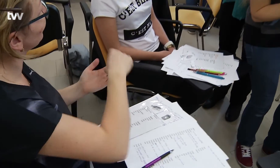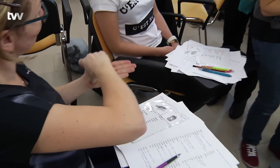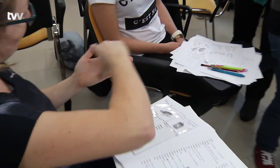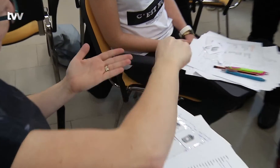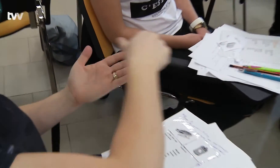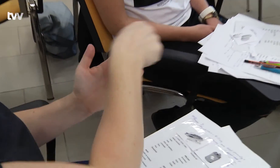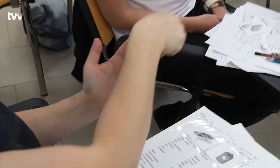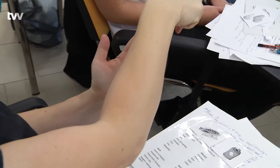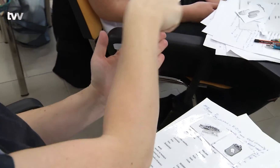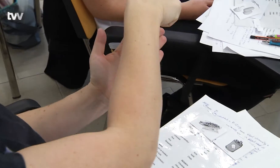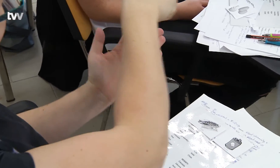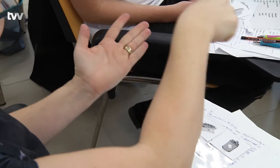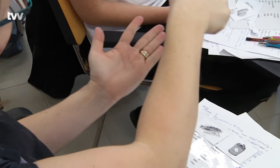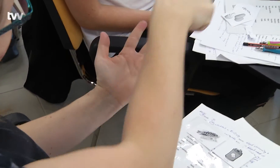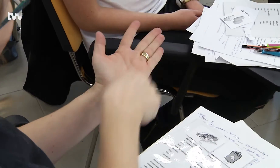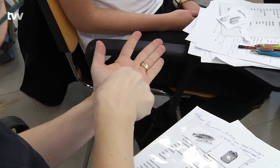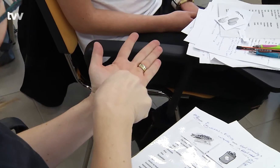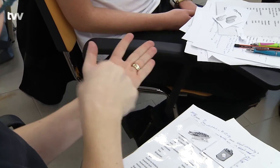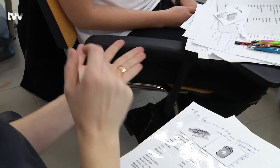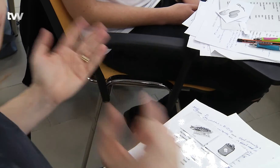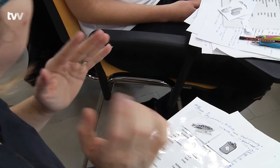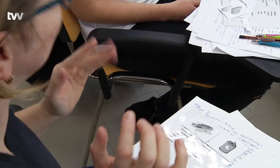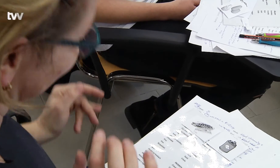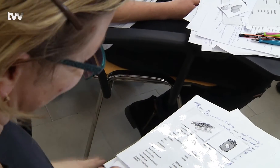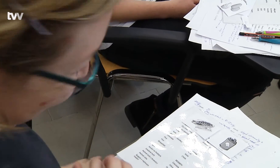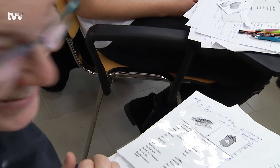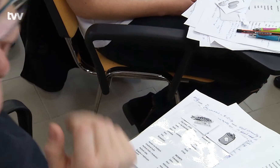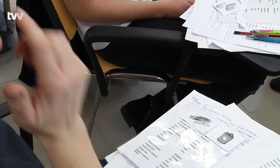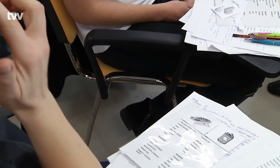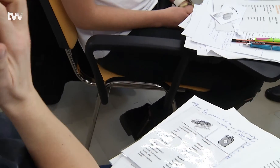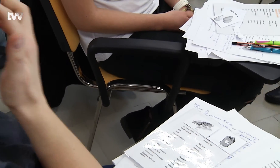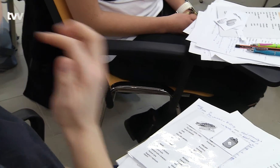svaz neslyšících a nedoslýchavých, kde se lidé se sluchovou vadou jednou týdně scházejí.